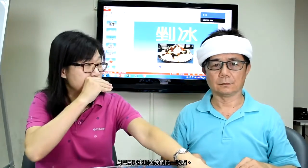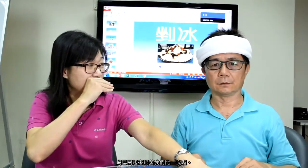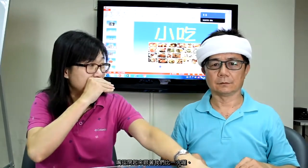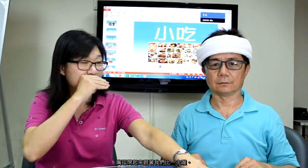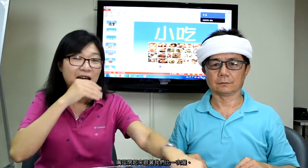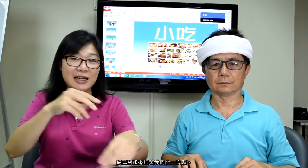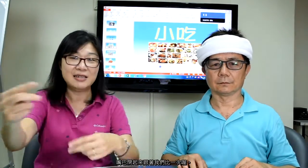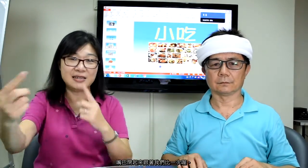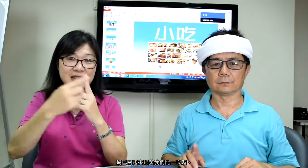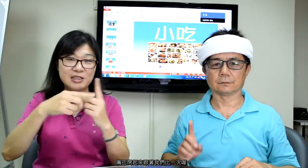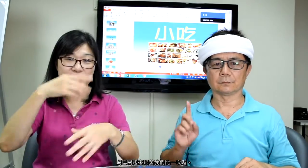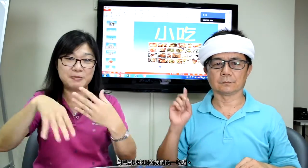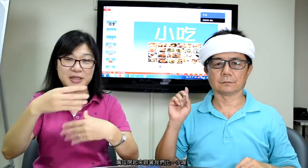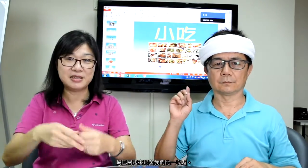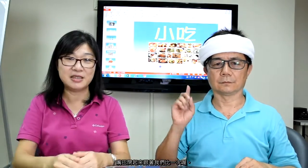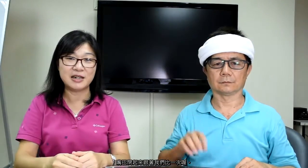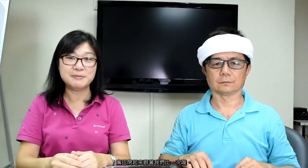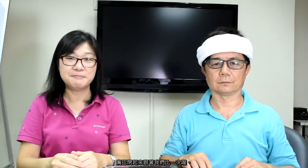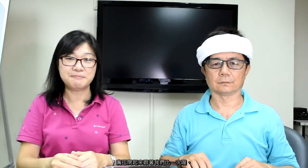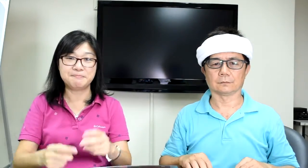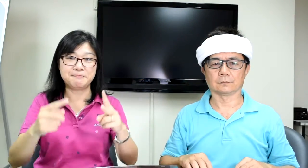嘴巴闭起来，跟着我们比一次哦。